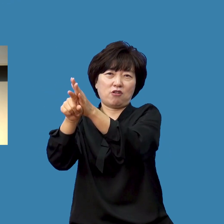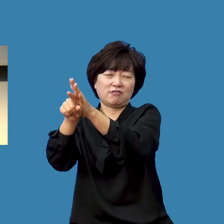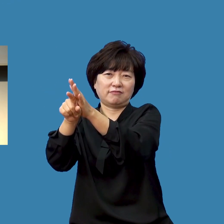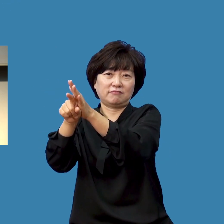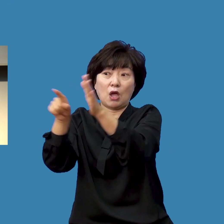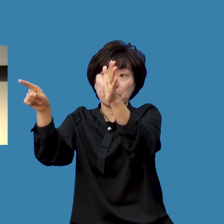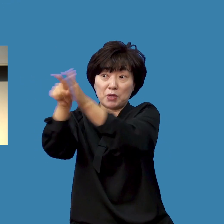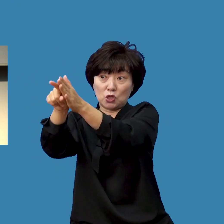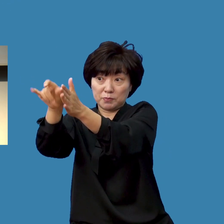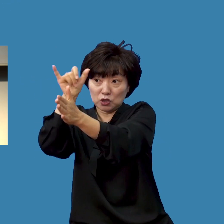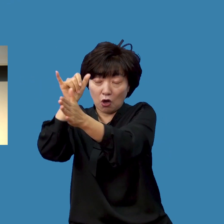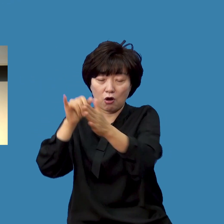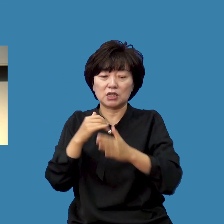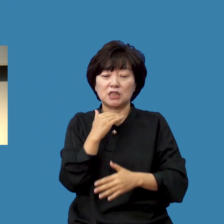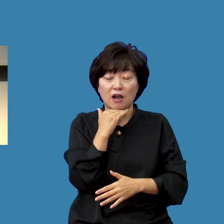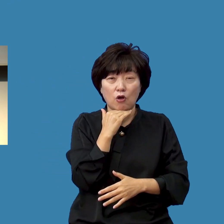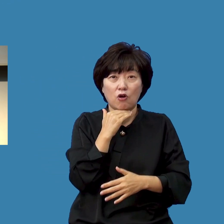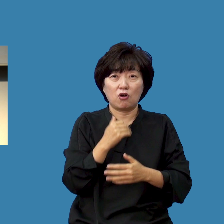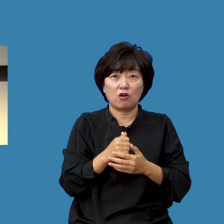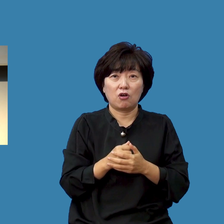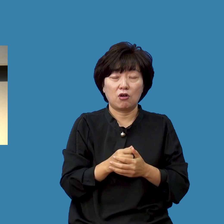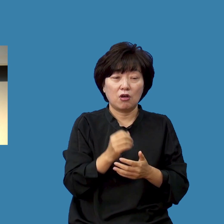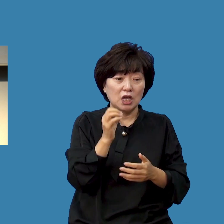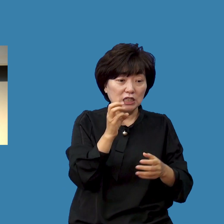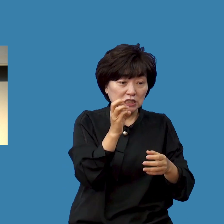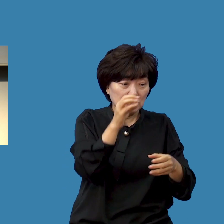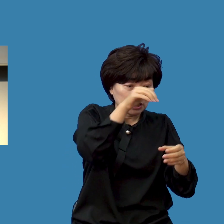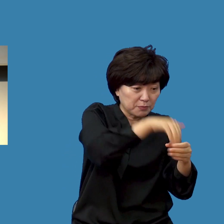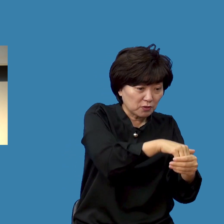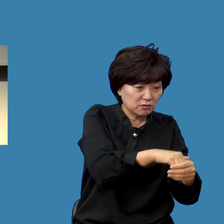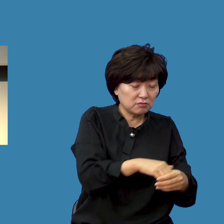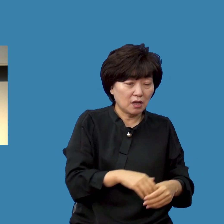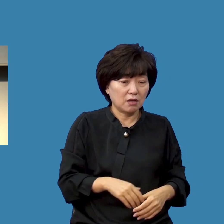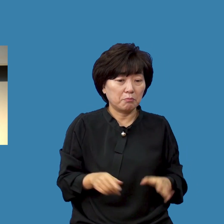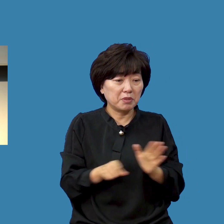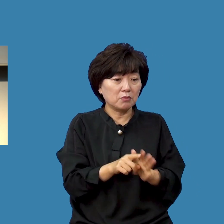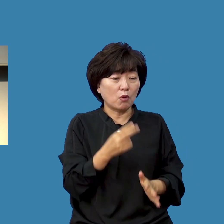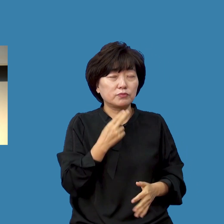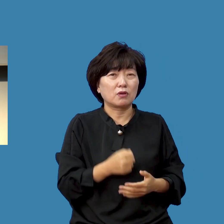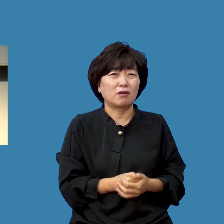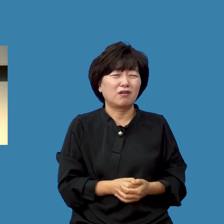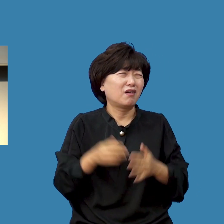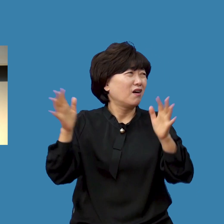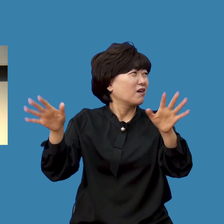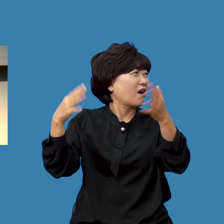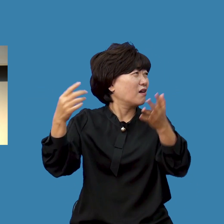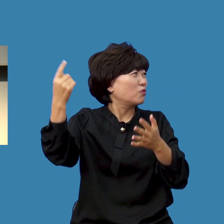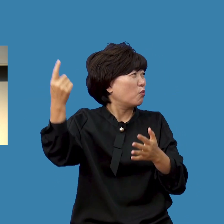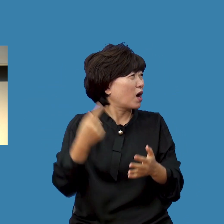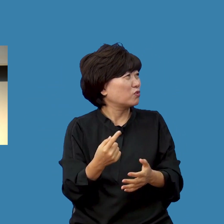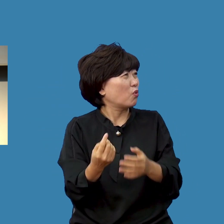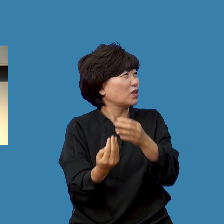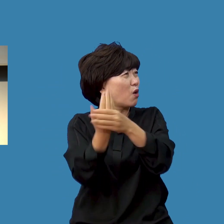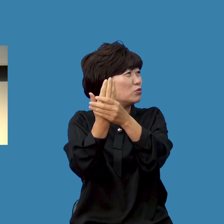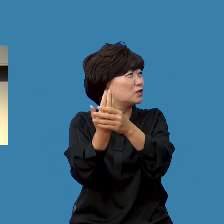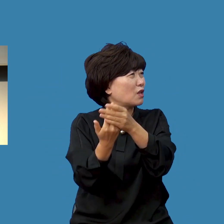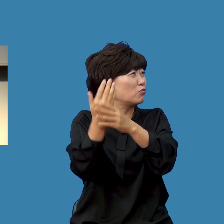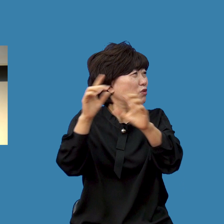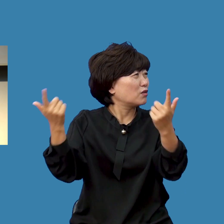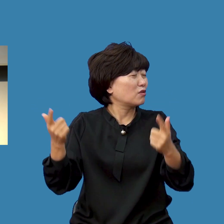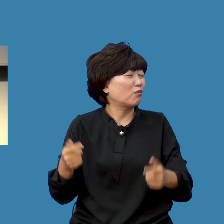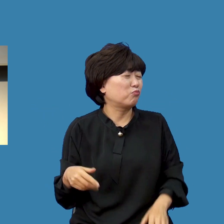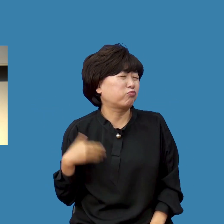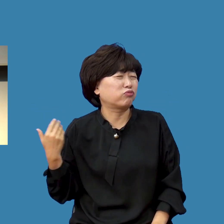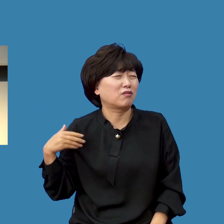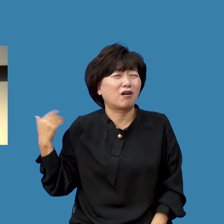그 믿음이 있으니까 기다리는 거죠. 만약에 씨를 심었는데 농부한테 아무런 믿음이 없어. 뭐 가을이 돼도 이게 나올지 안 나올지,